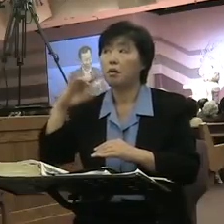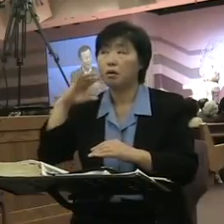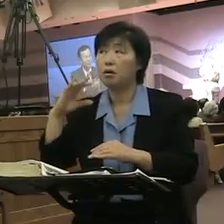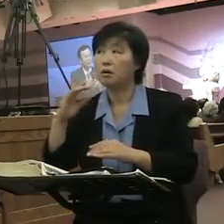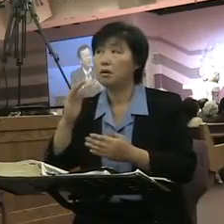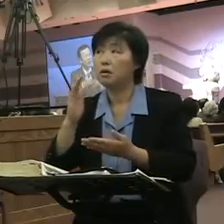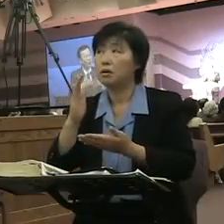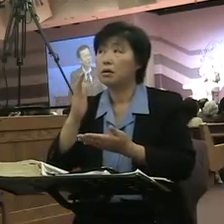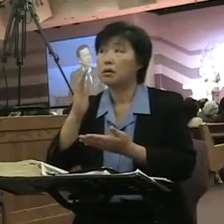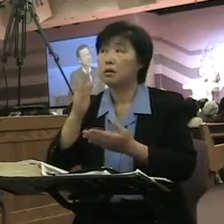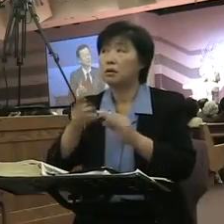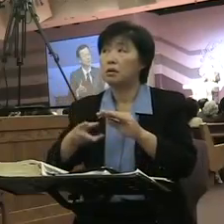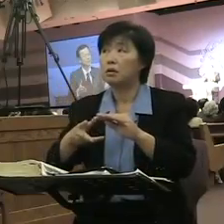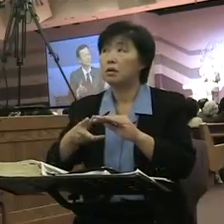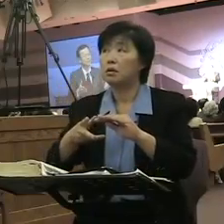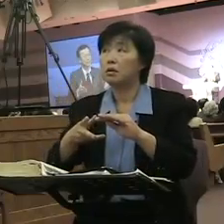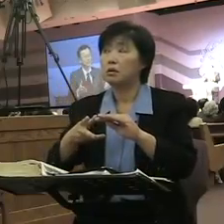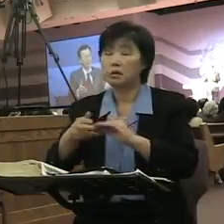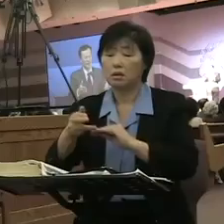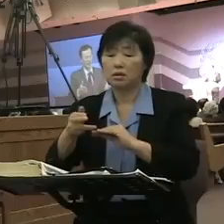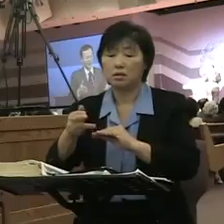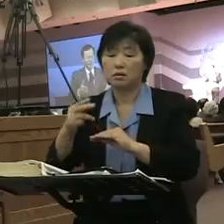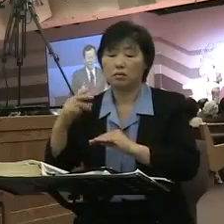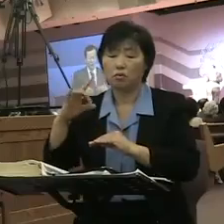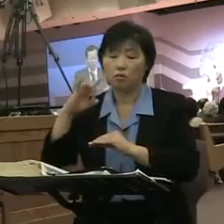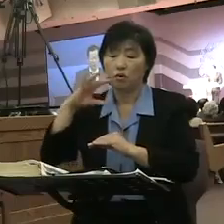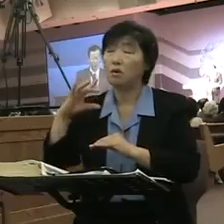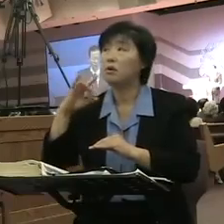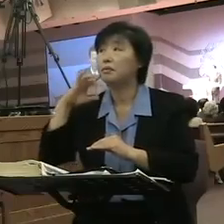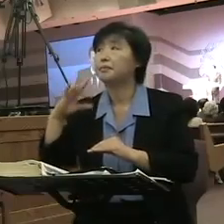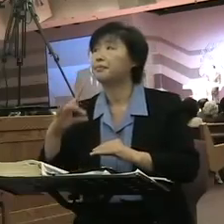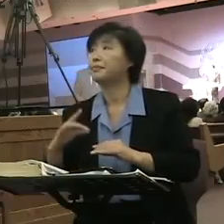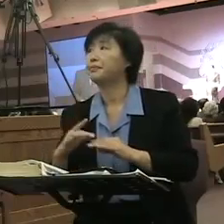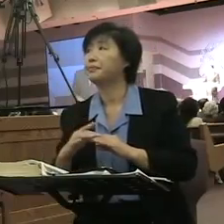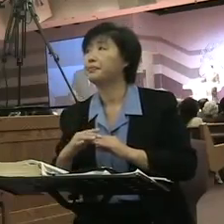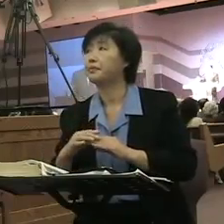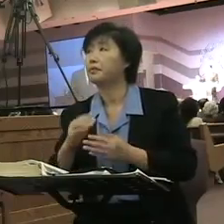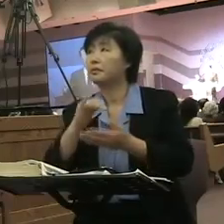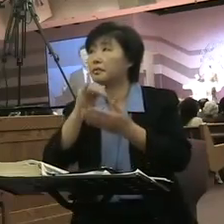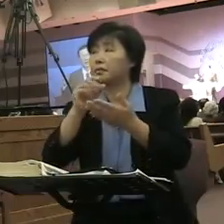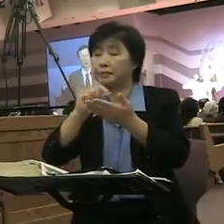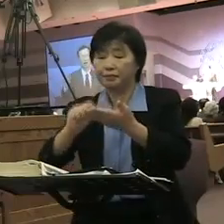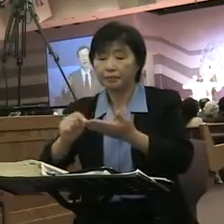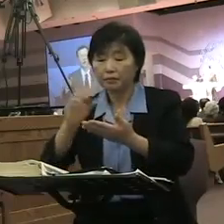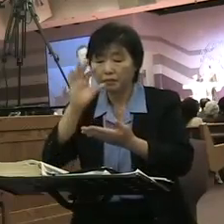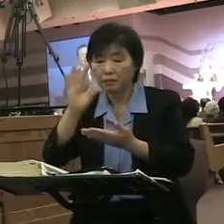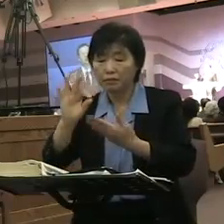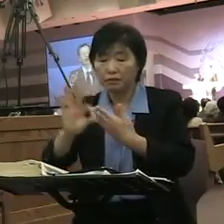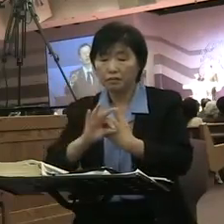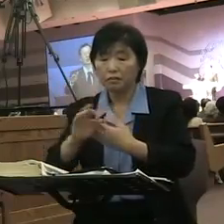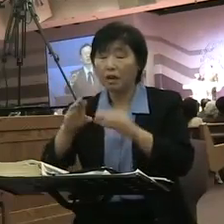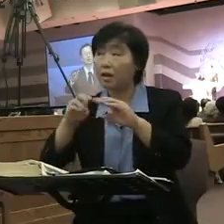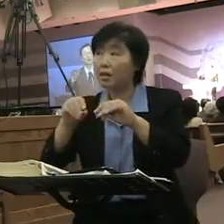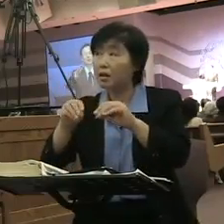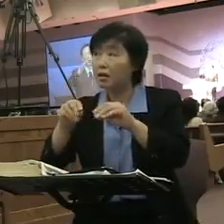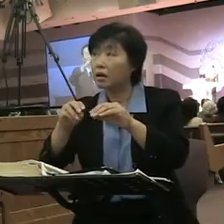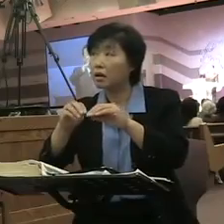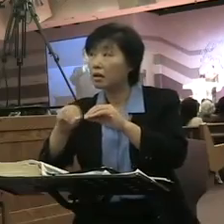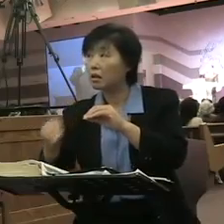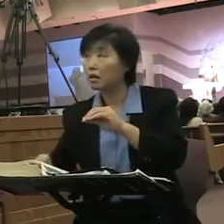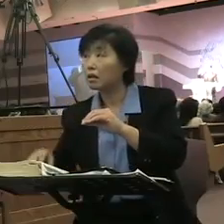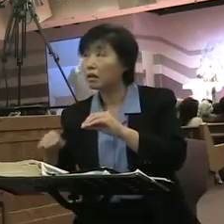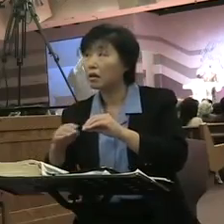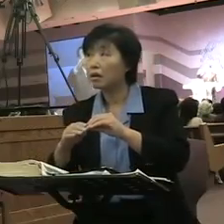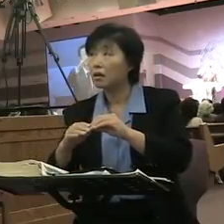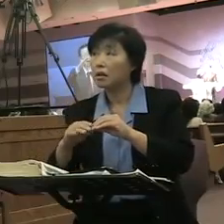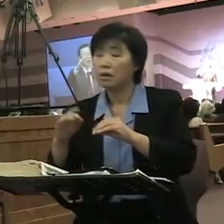severed, 잘라진 wasp. 근데 이 글을 보면은 그 땅에 떨어진 잼을 이